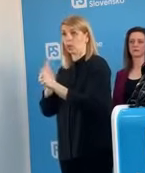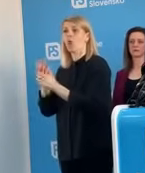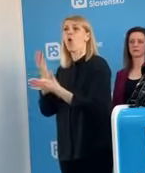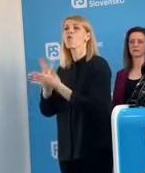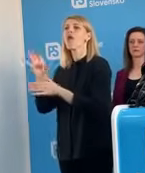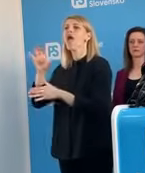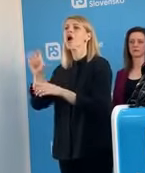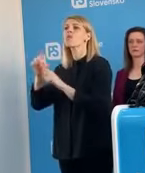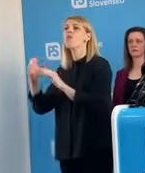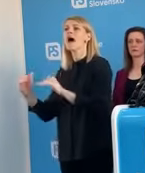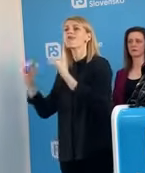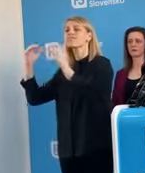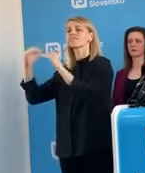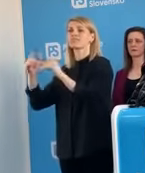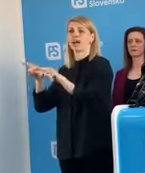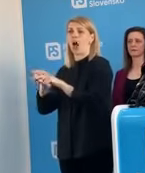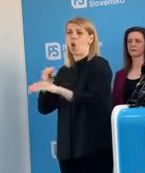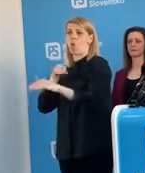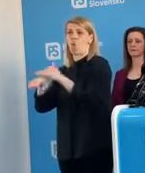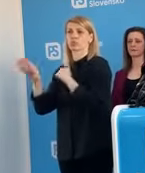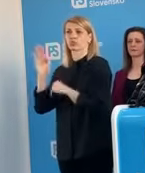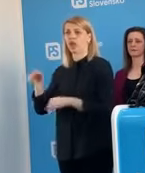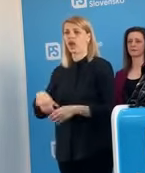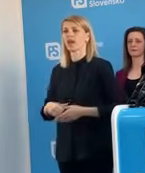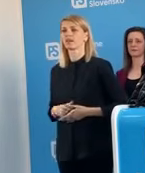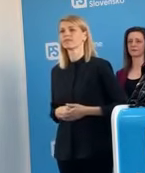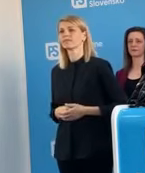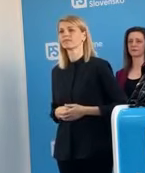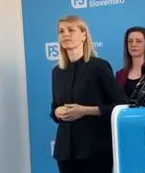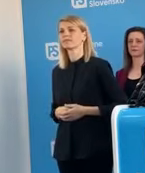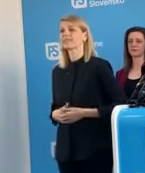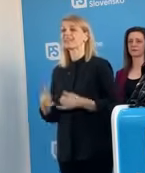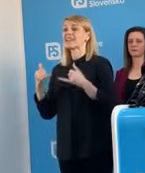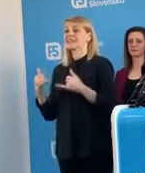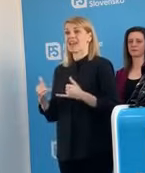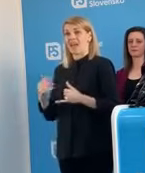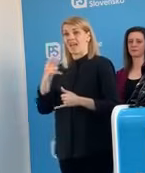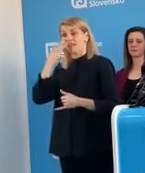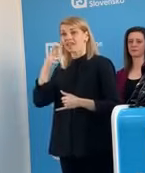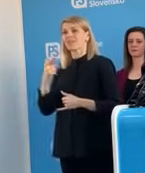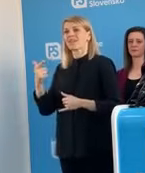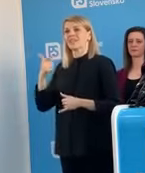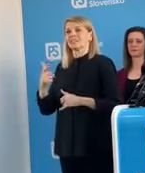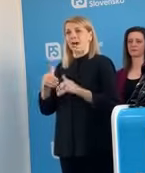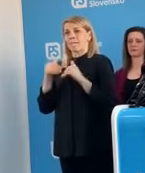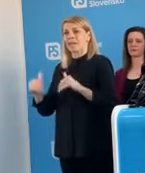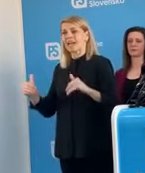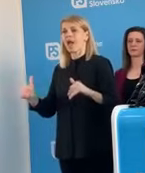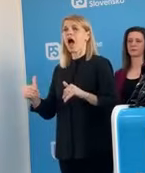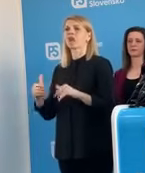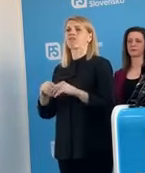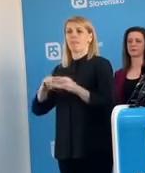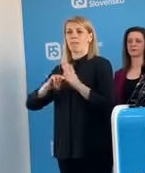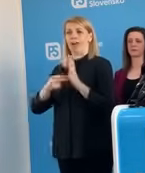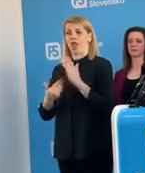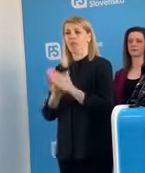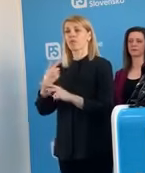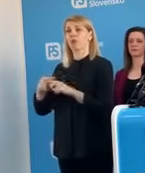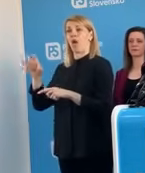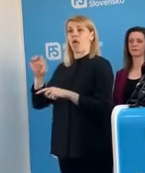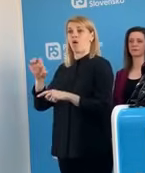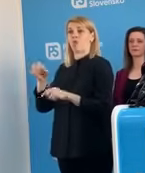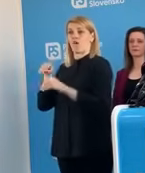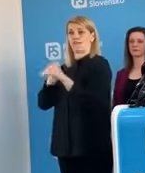utiekla. V aktuálnom 7-ročnom období je to 20 miliard. V pláne obnovy aj v eurofondoch. A